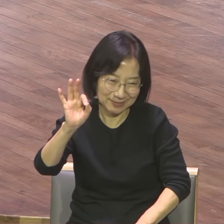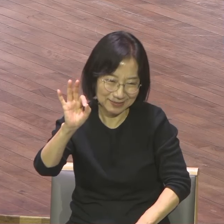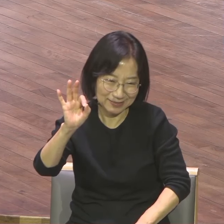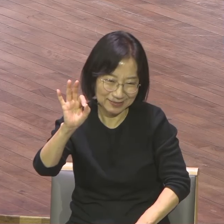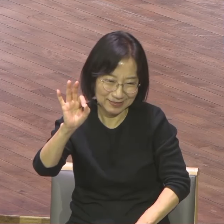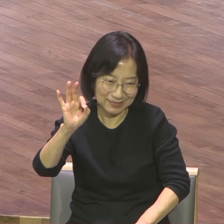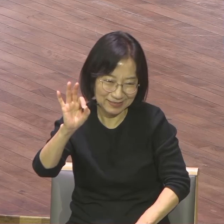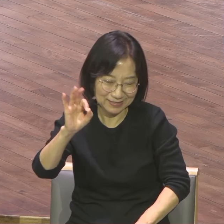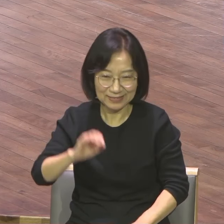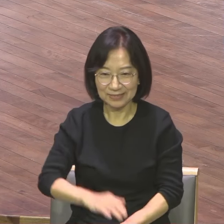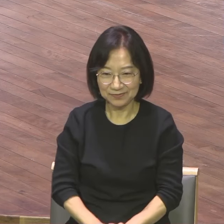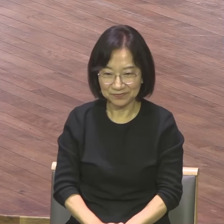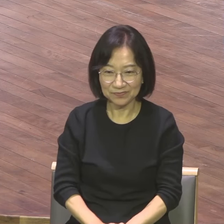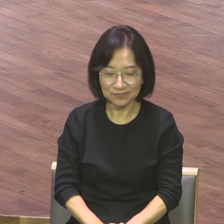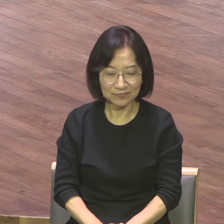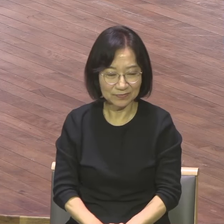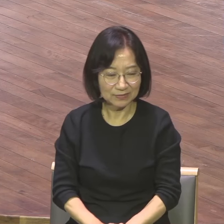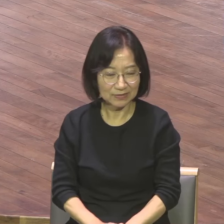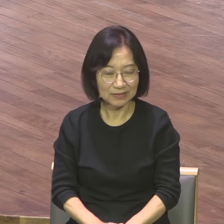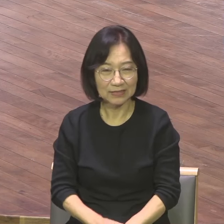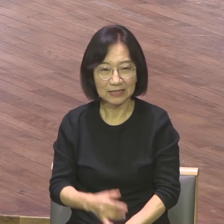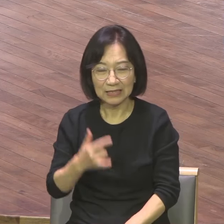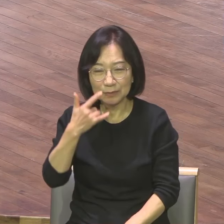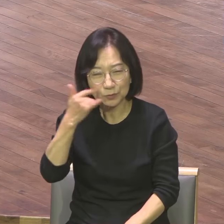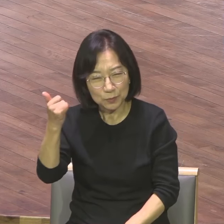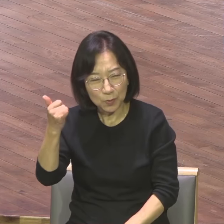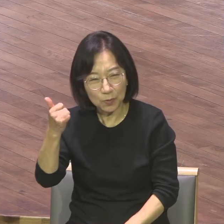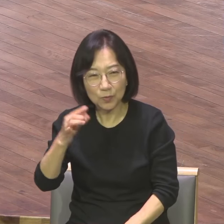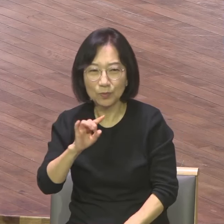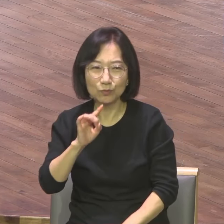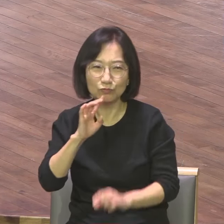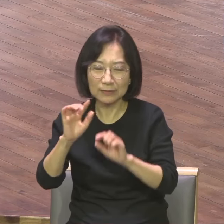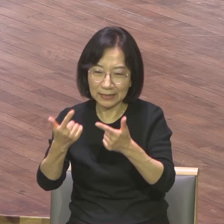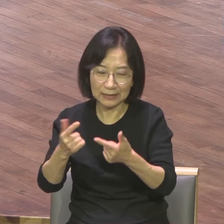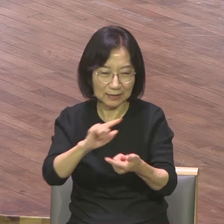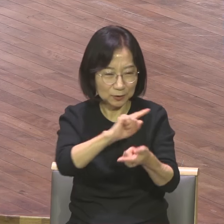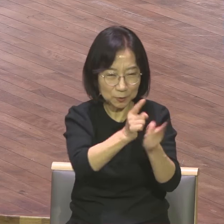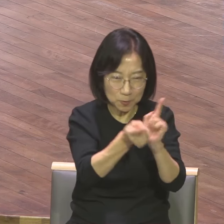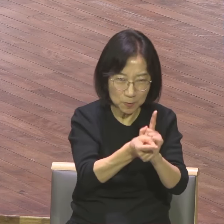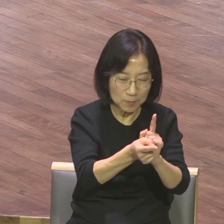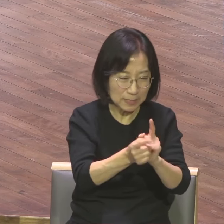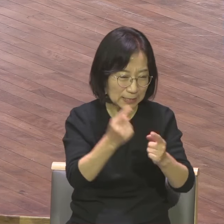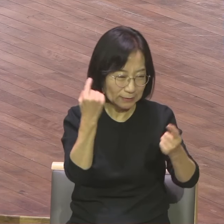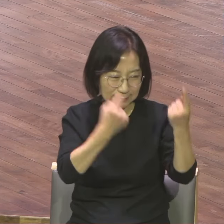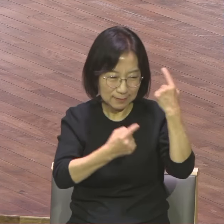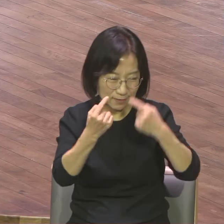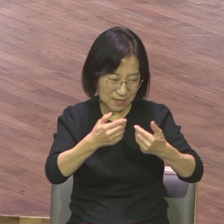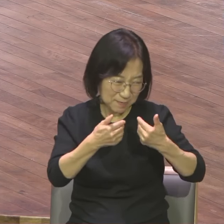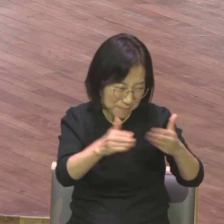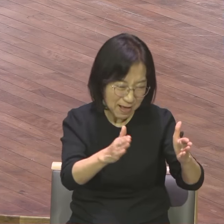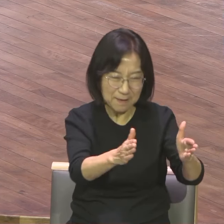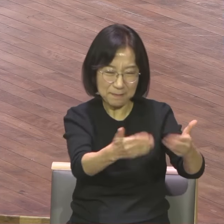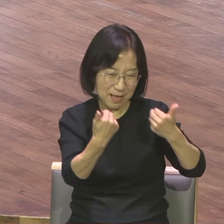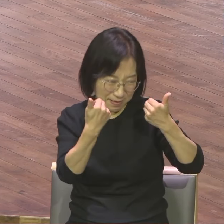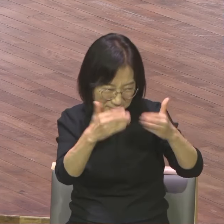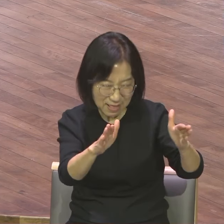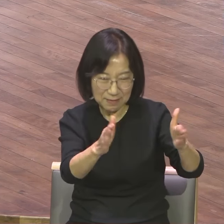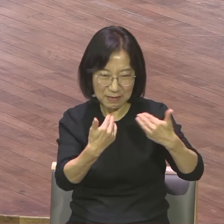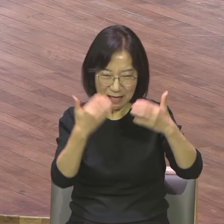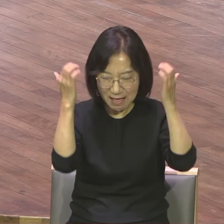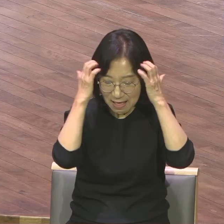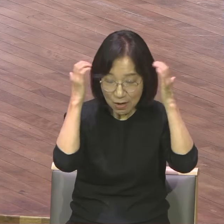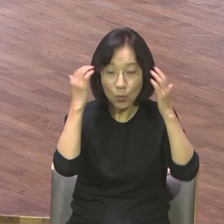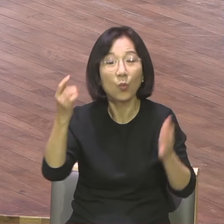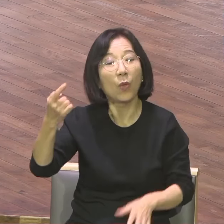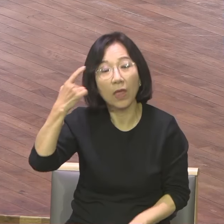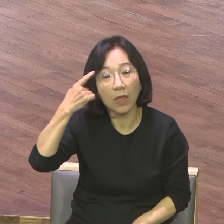비단 부부뿐만 아니지요. 모든 관계 속에서 상처 주고 상처 받는 그 이유가 뭐냐? 다른 거